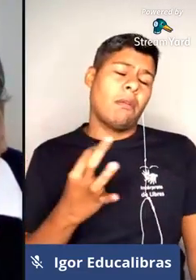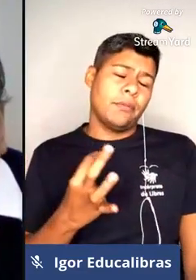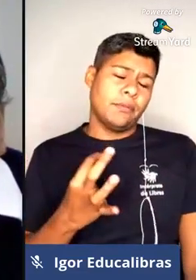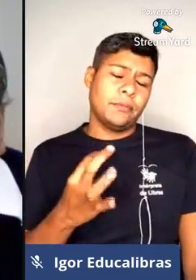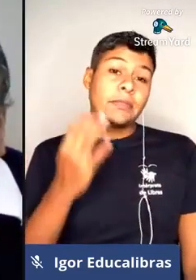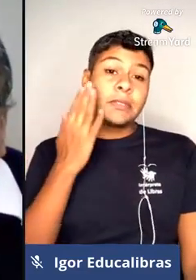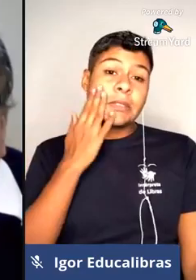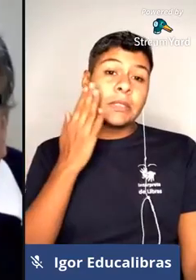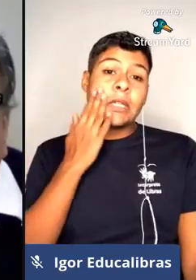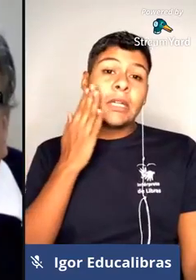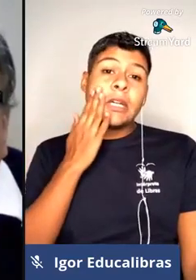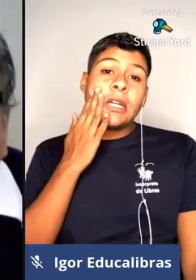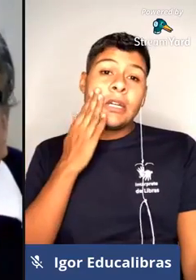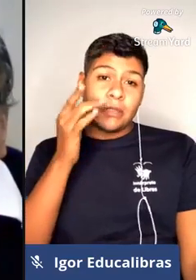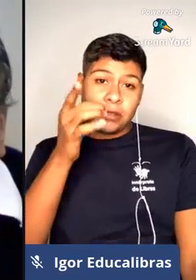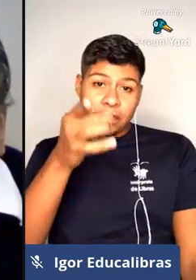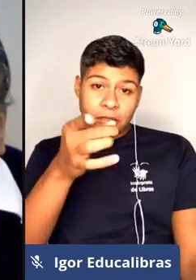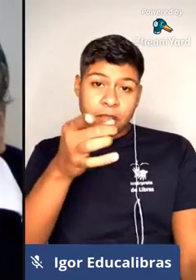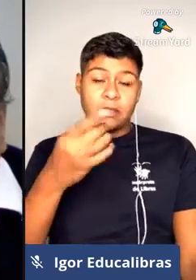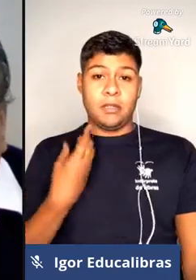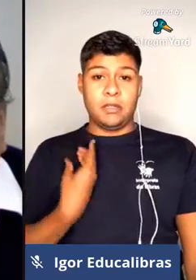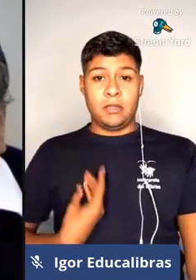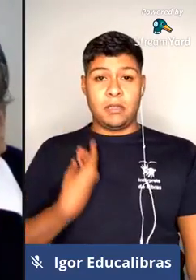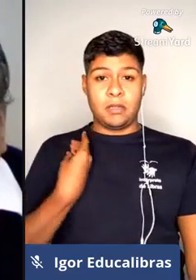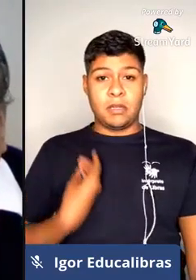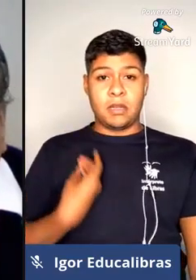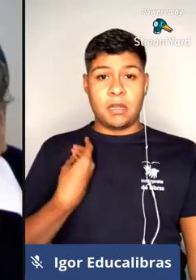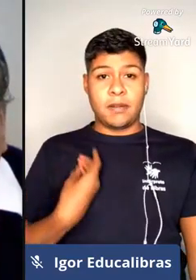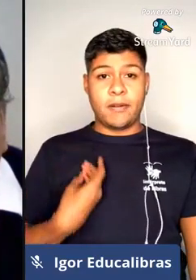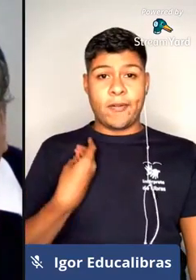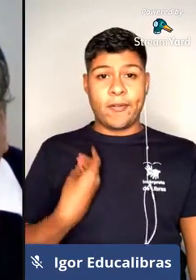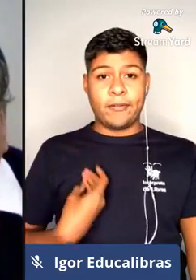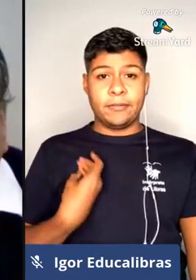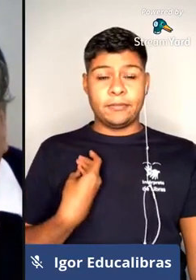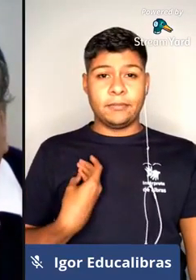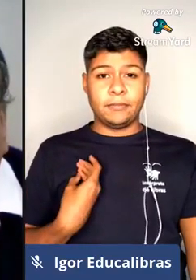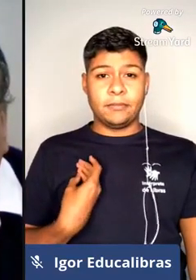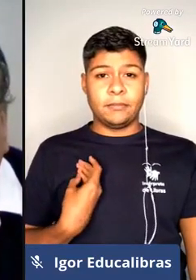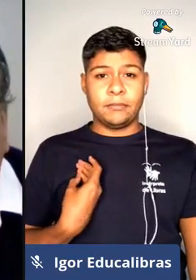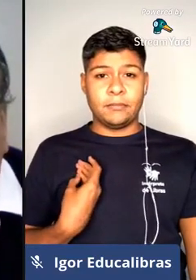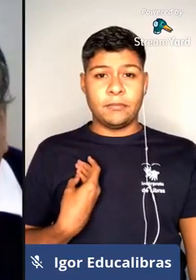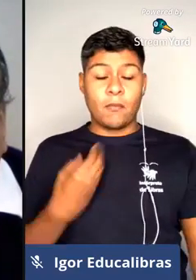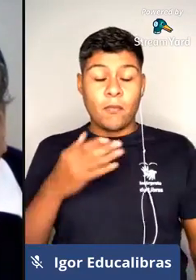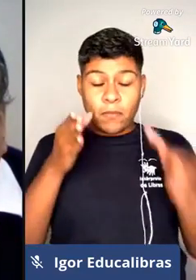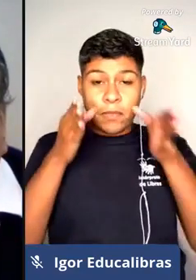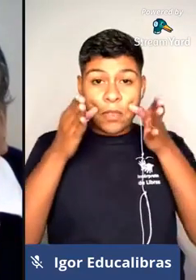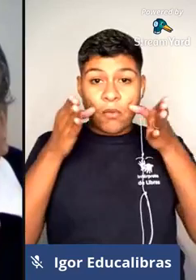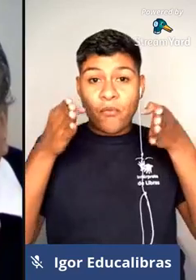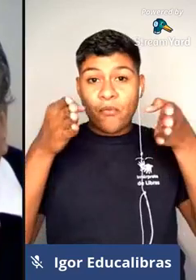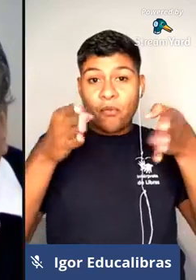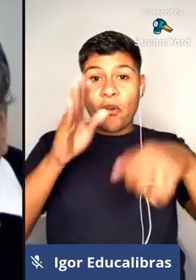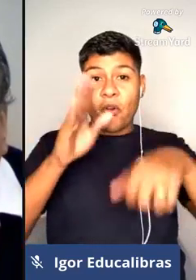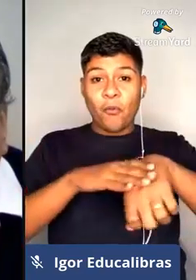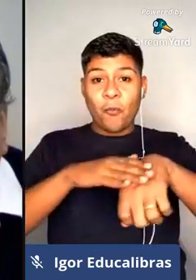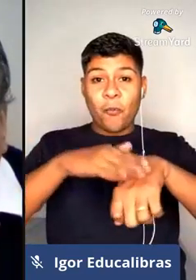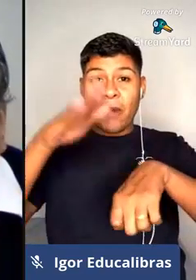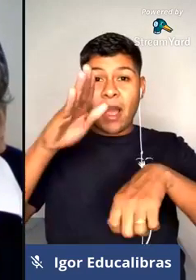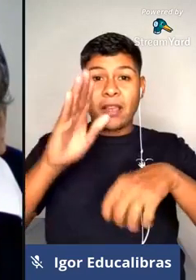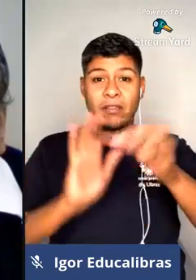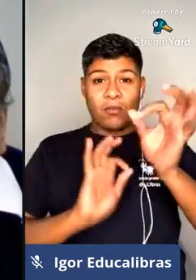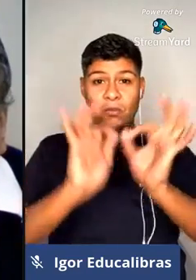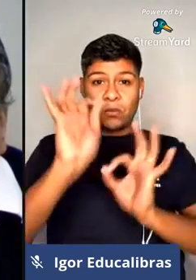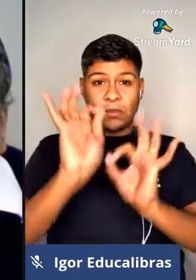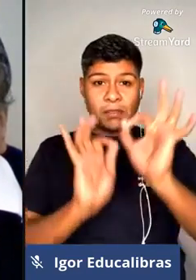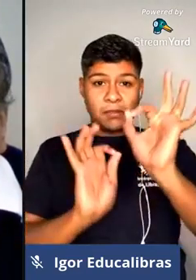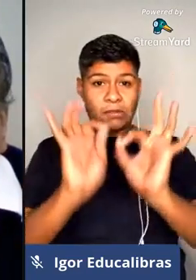a partir dali, depois com o secretário Baena, a coisa foi tomando um foco mais